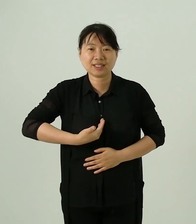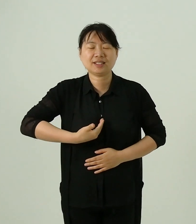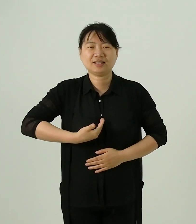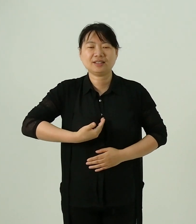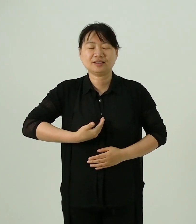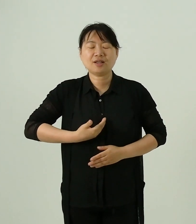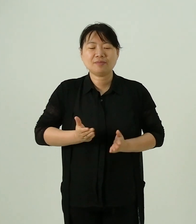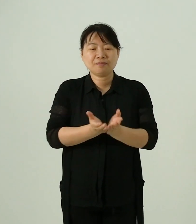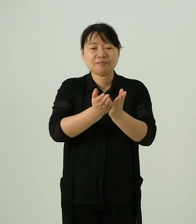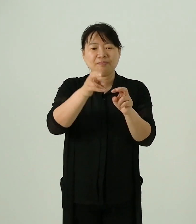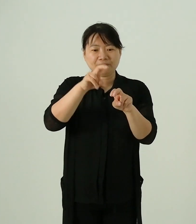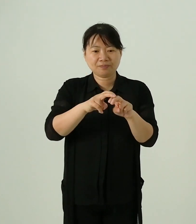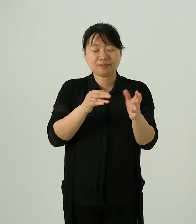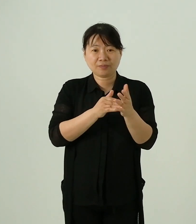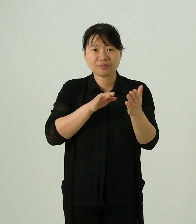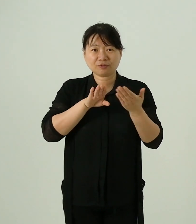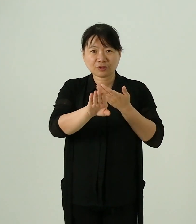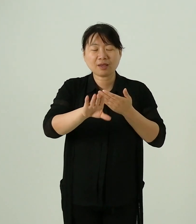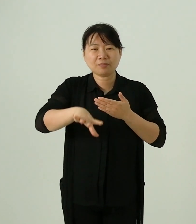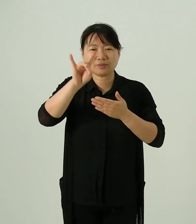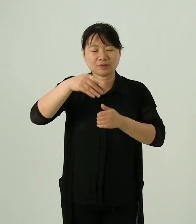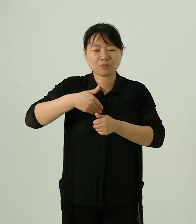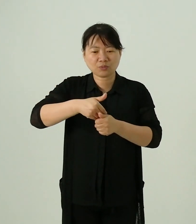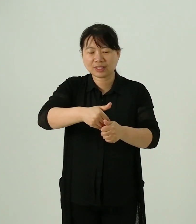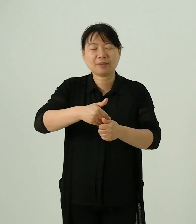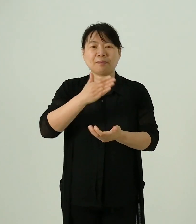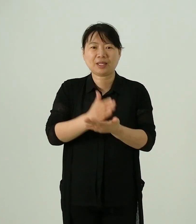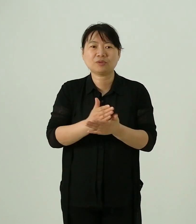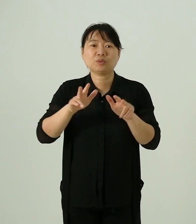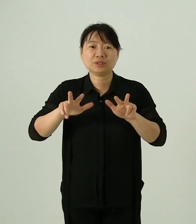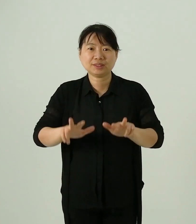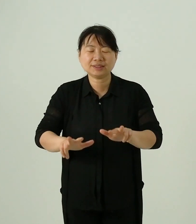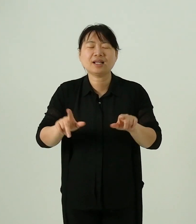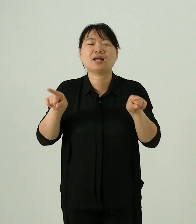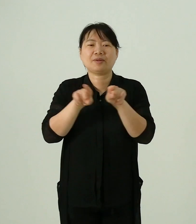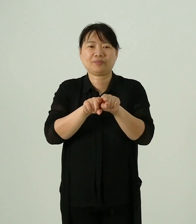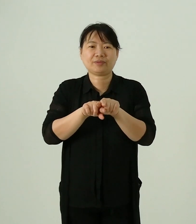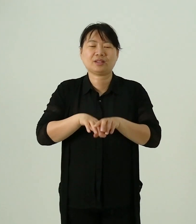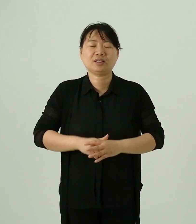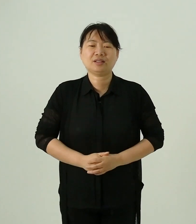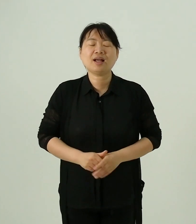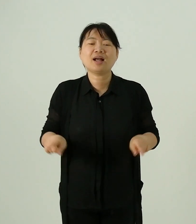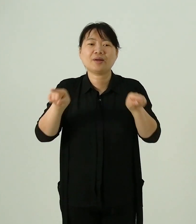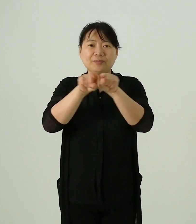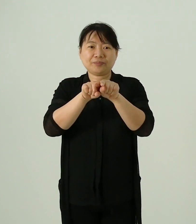배에 태워서 먼저 보내시는 것이 아니라 이제는 함께